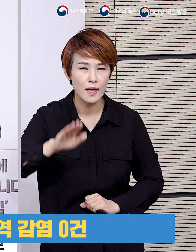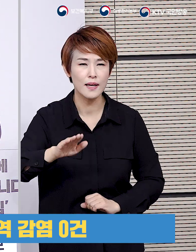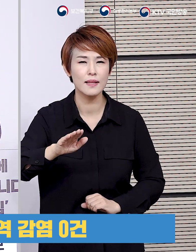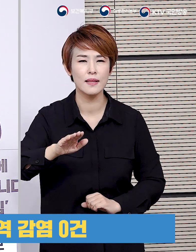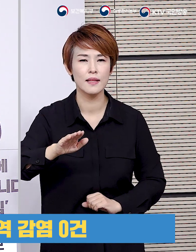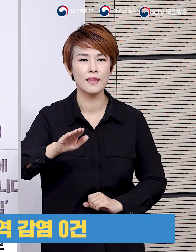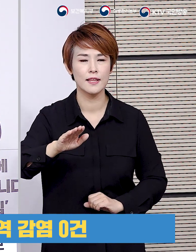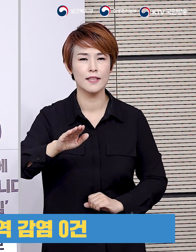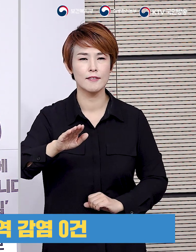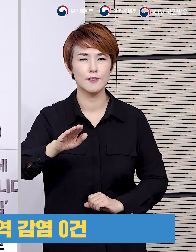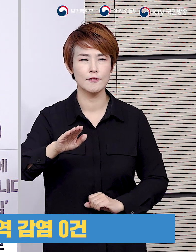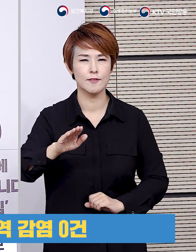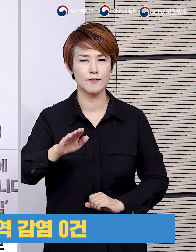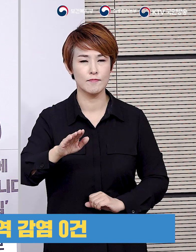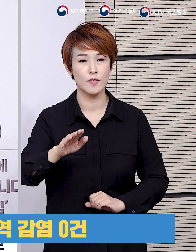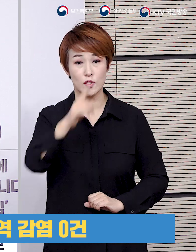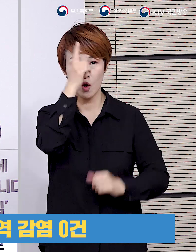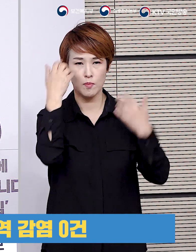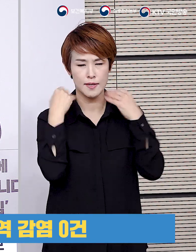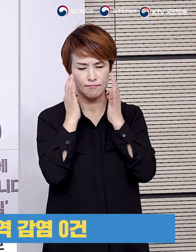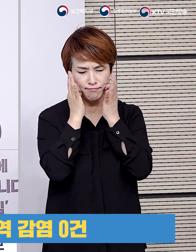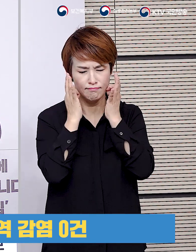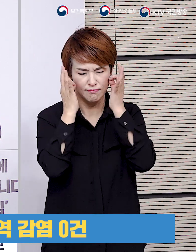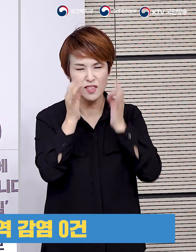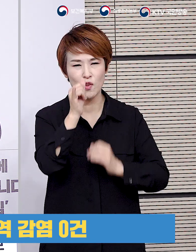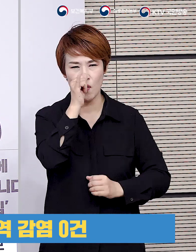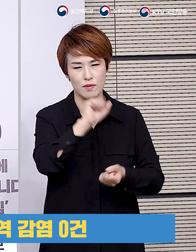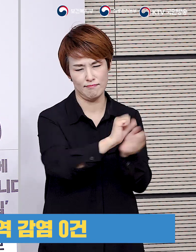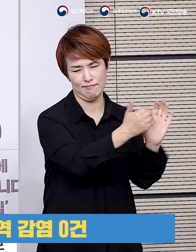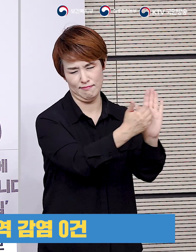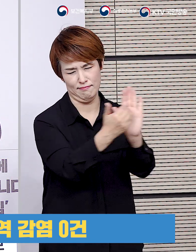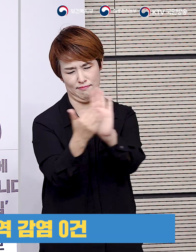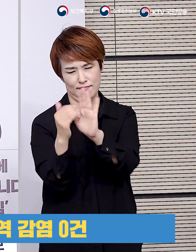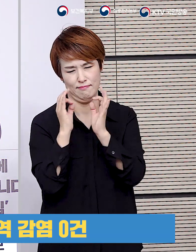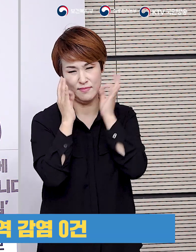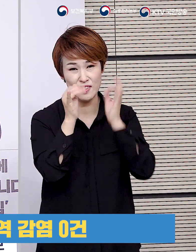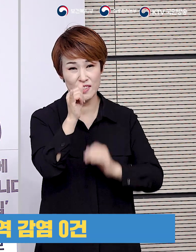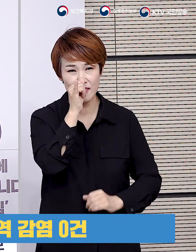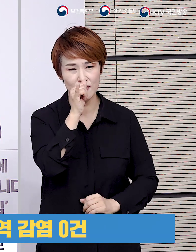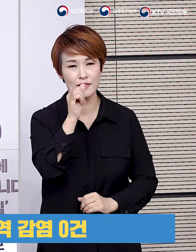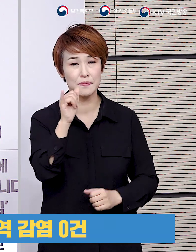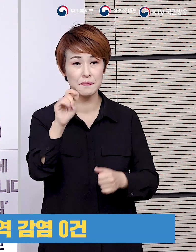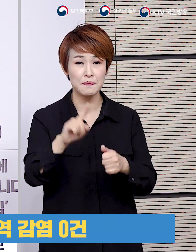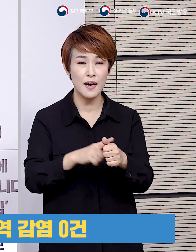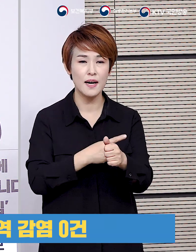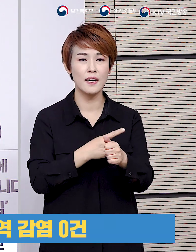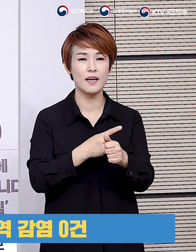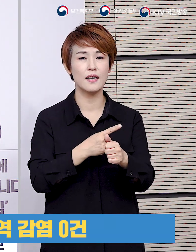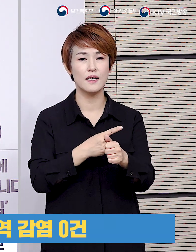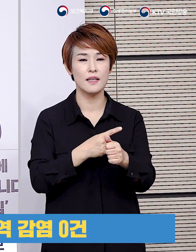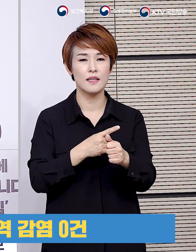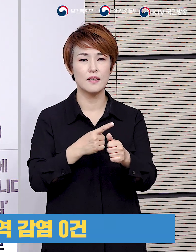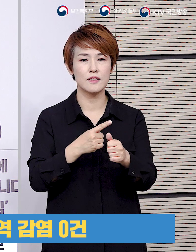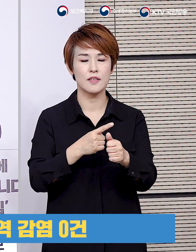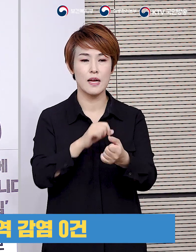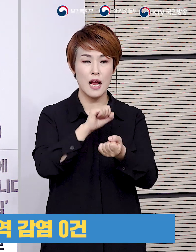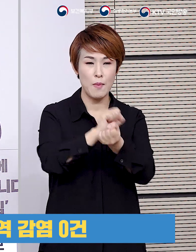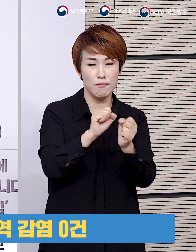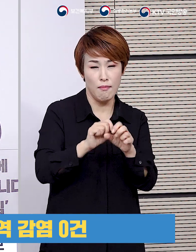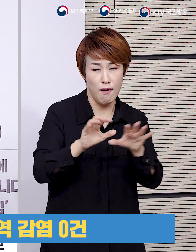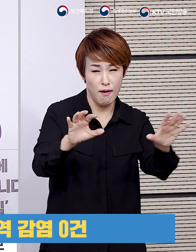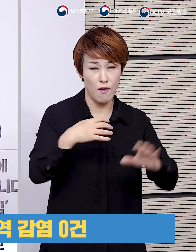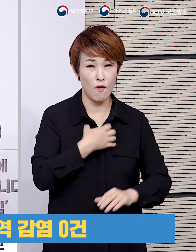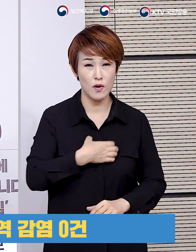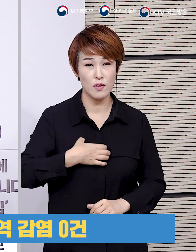적어도 상정 가능한 모든 조치들을 저희가 충분히 그리고 적정하게 제공하고 있음으로 해서 이러한 그